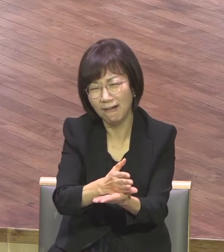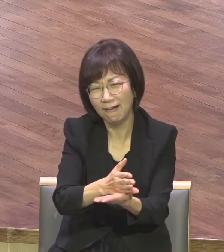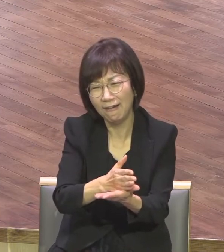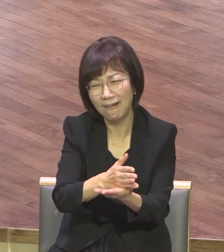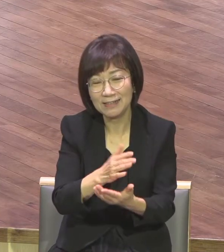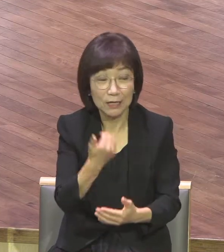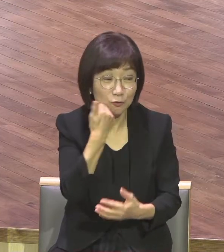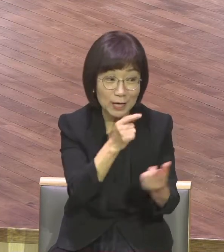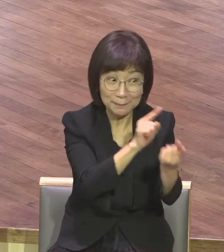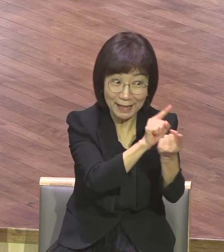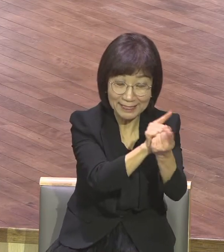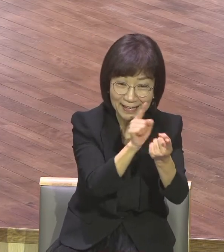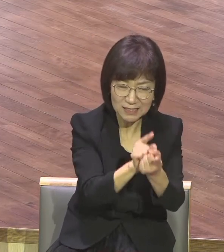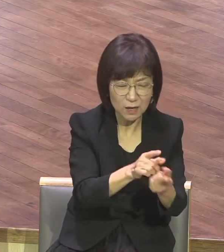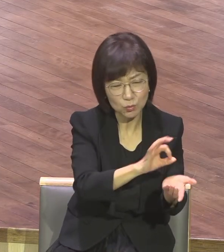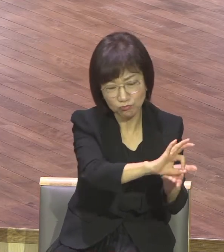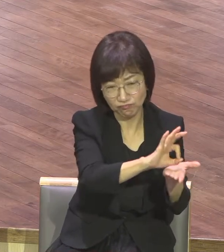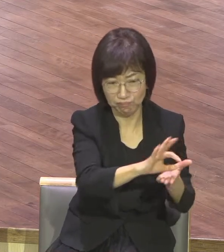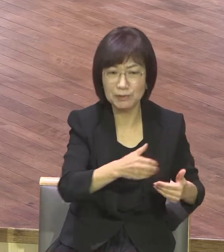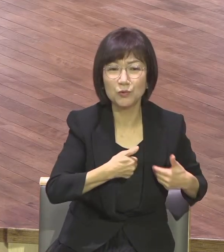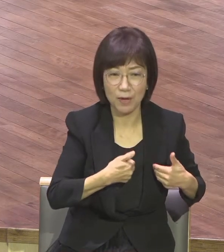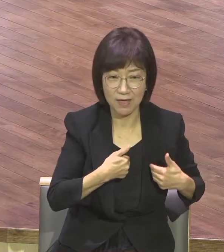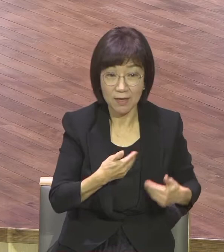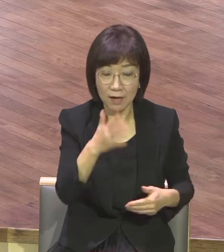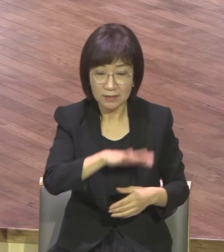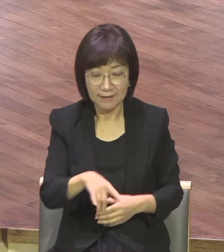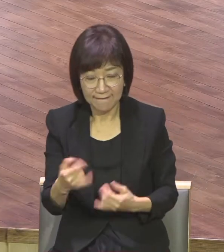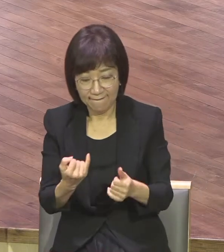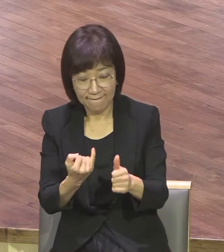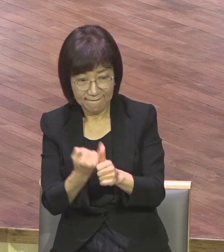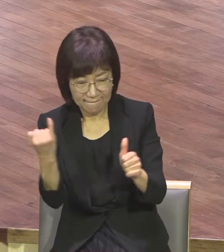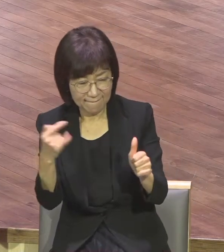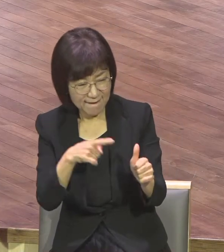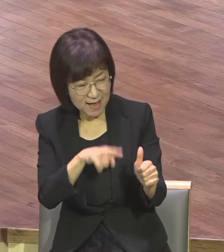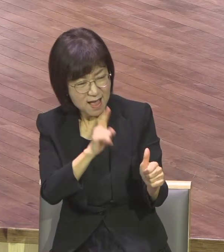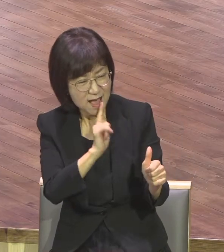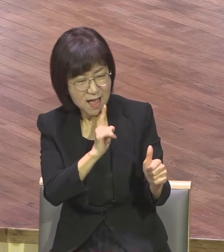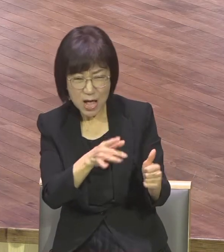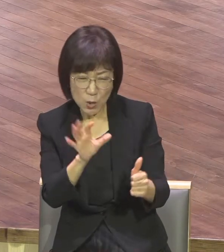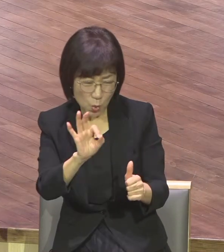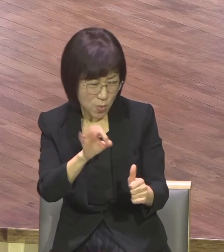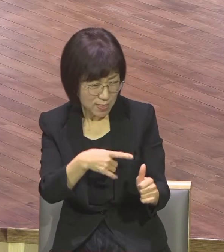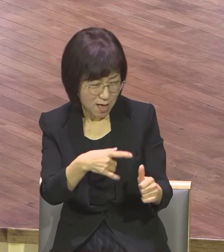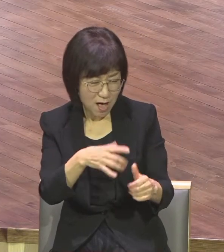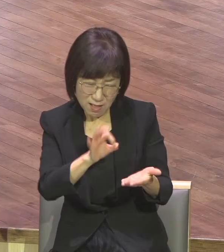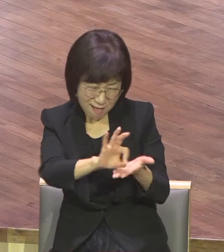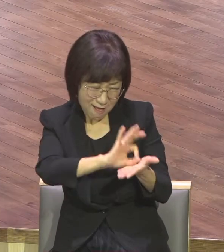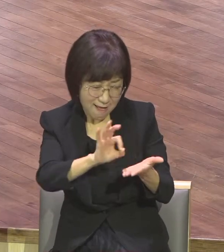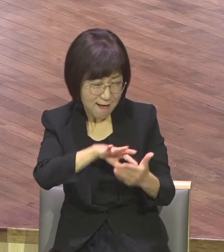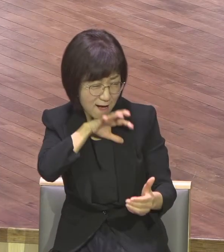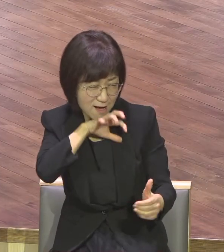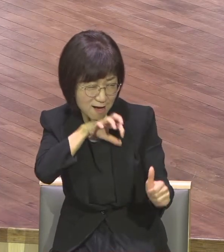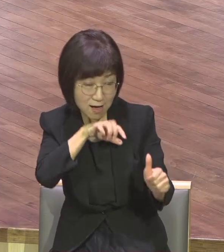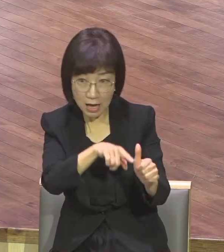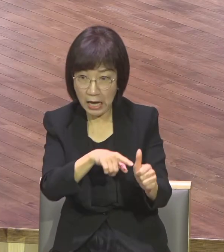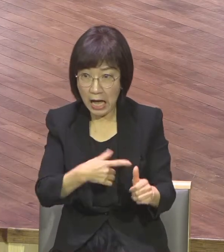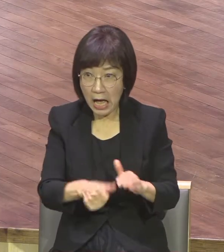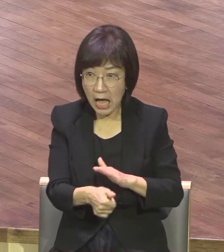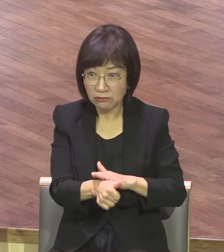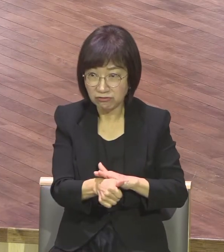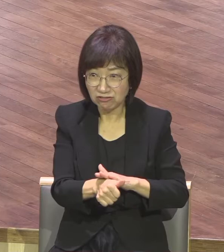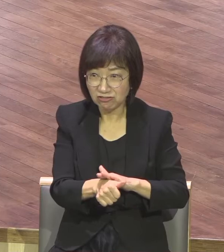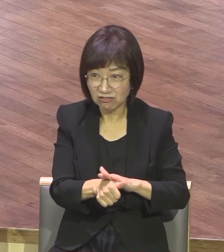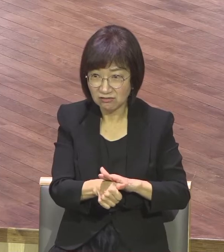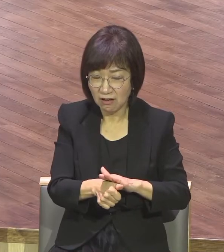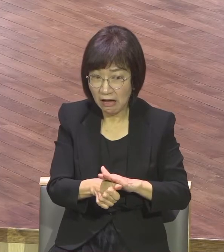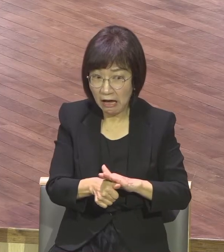그걸 가지고 집을 박박 끌고 되면 그 남자는 뭐가 되는 줄 아세요? 속된 말에 쪼다가 되는 쪼다. 밖에 나서 아무것도 못해. 하도 남자 길을